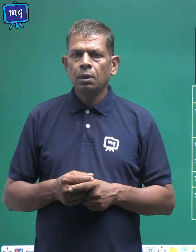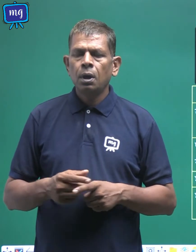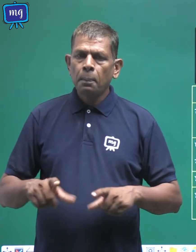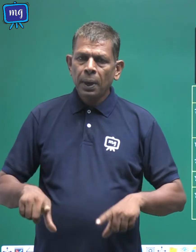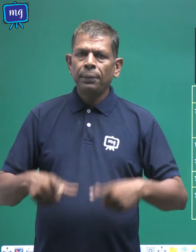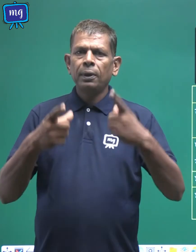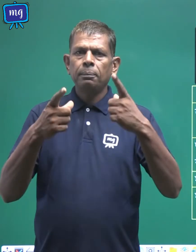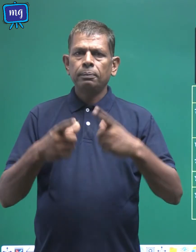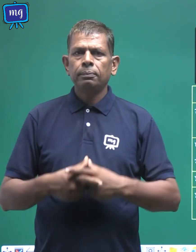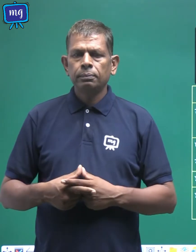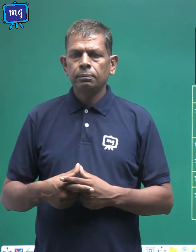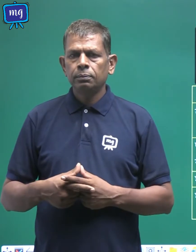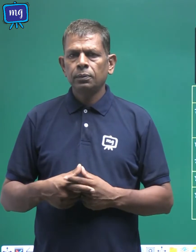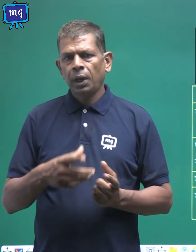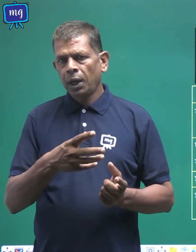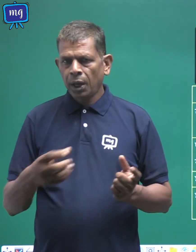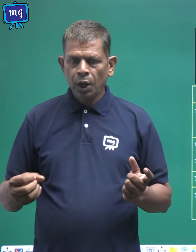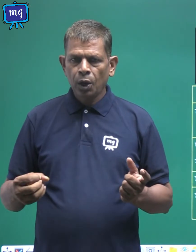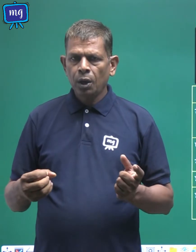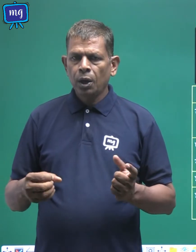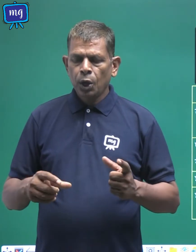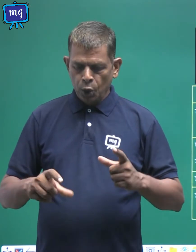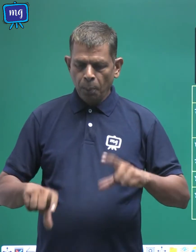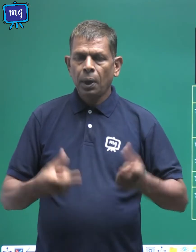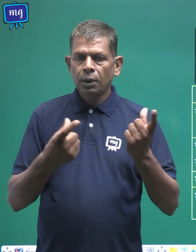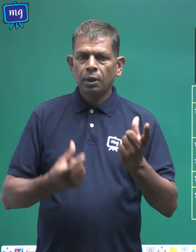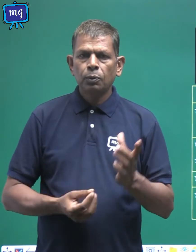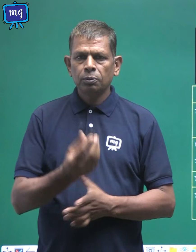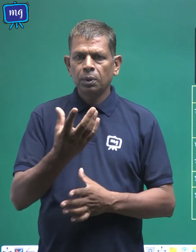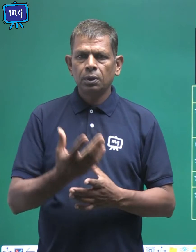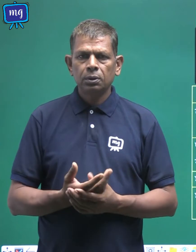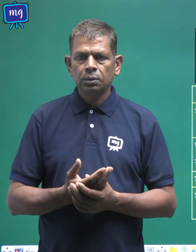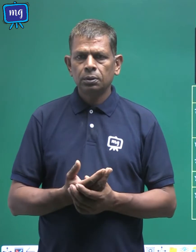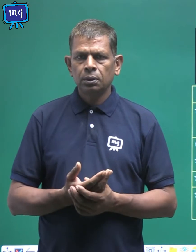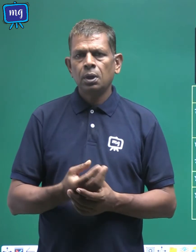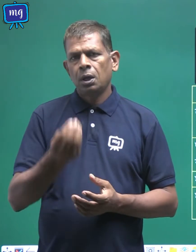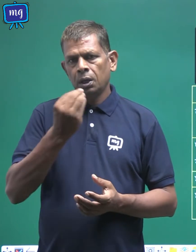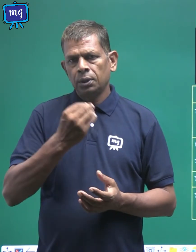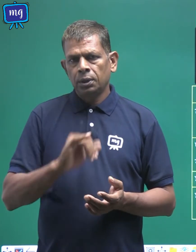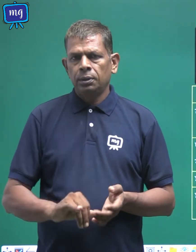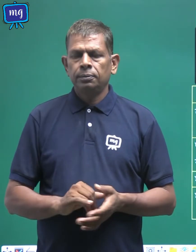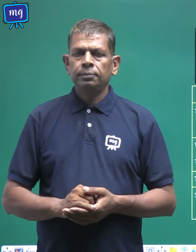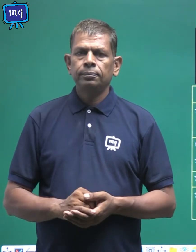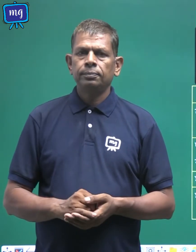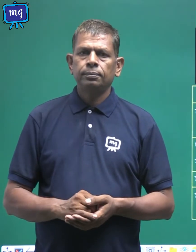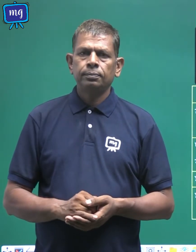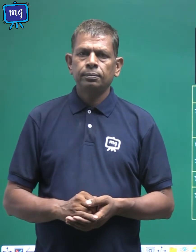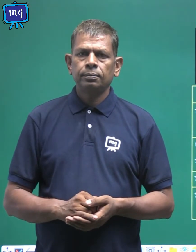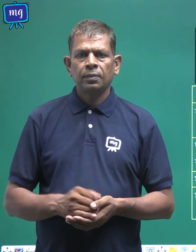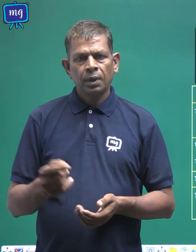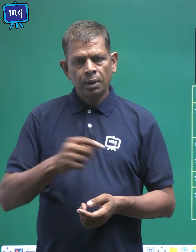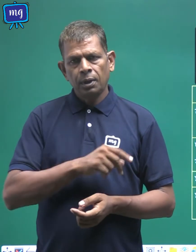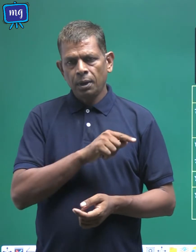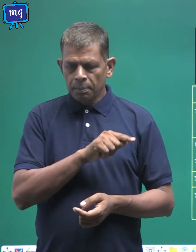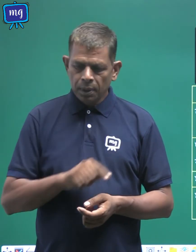पादप एवं पादप उत्पाद खाते हैं। इन्हें